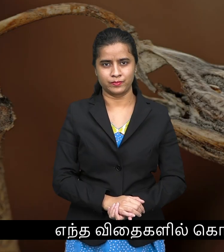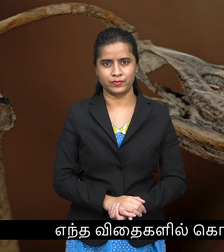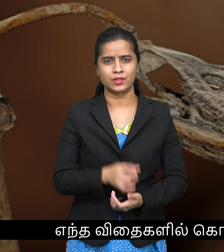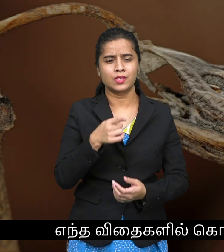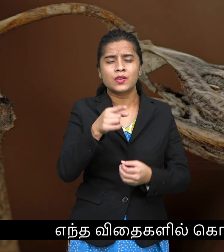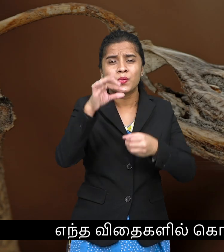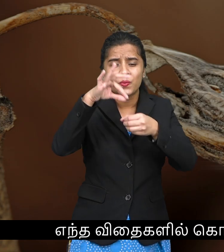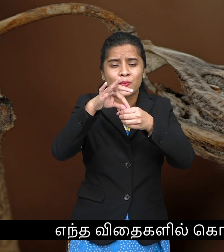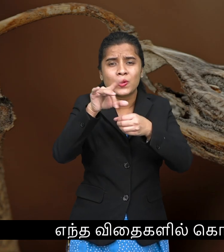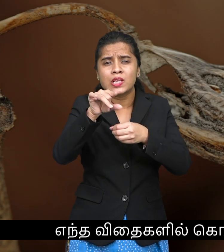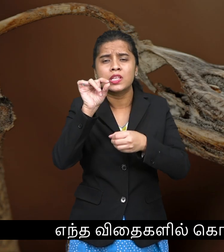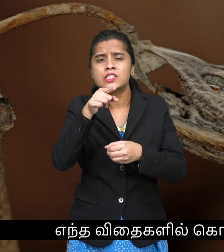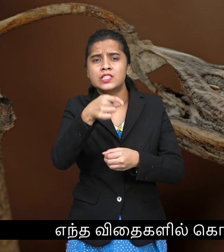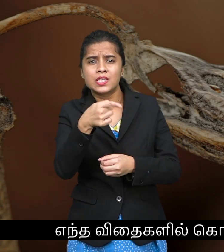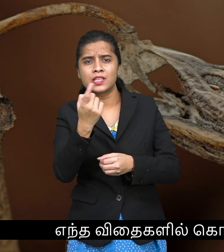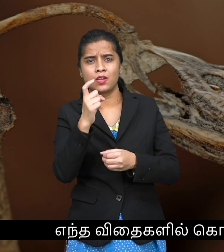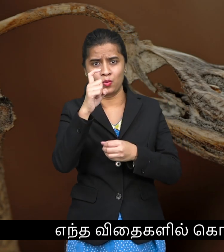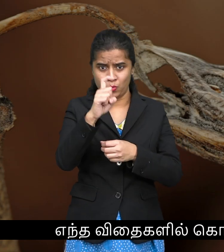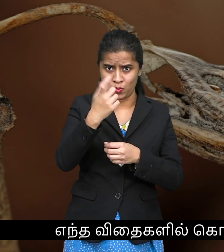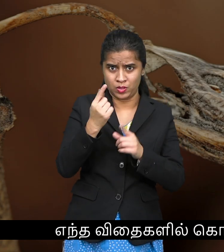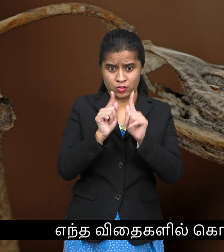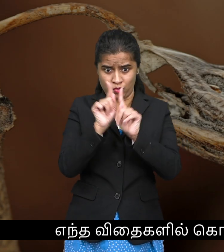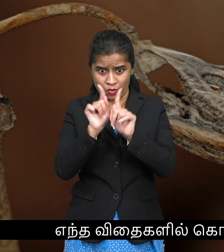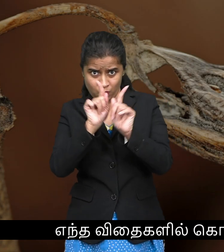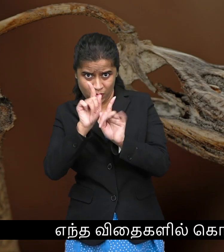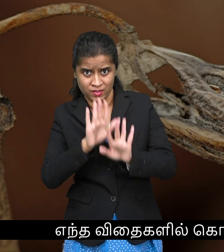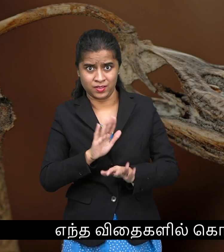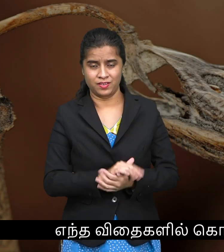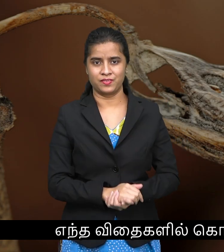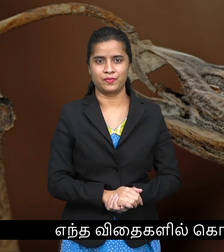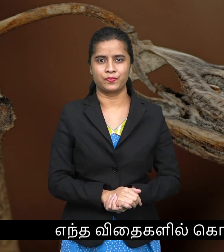எந்த விதைகளில் கொக்கிகள் அல்லது கொம்புகள் உள்ளன?